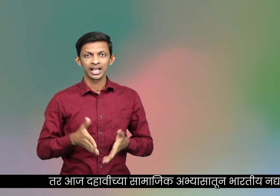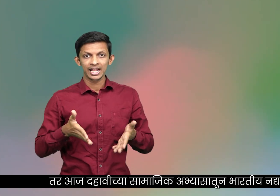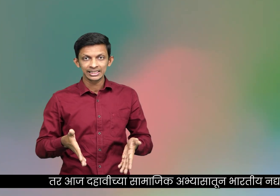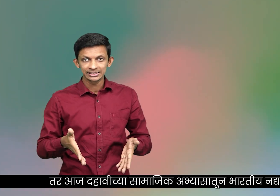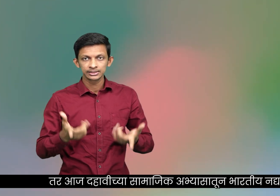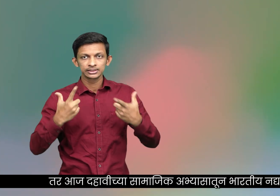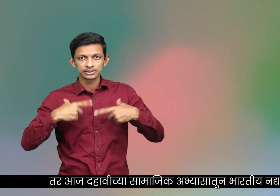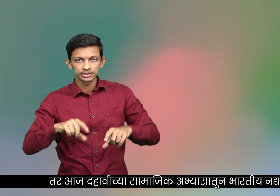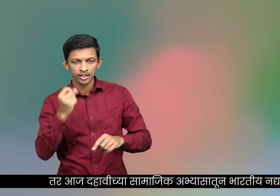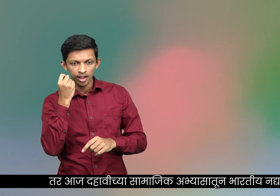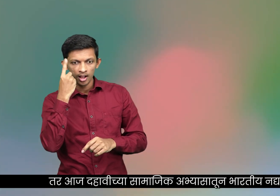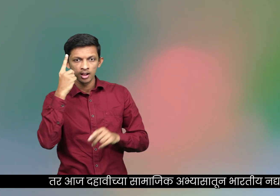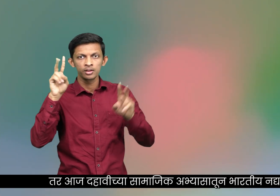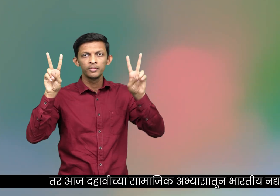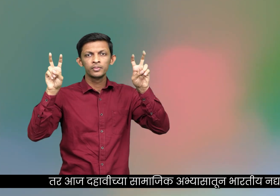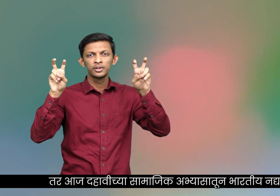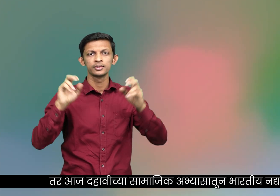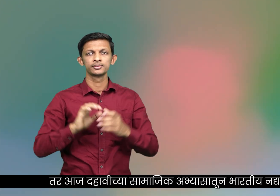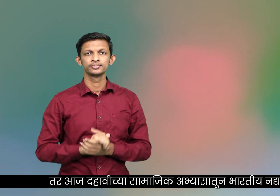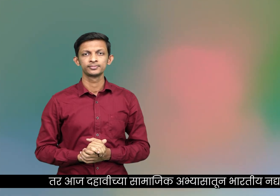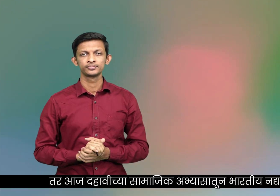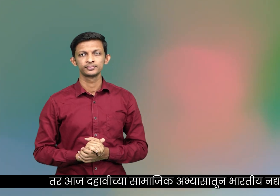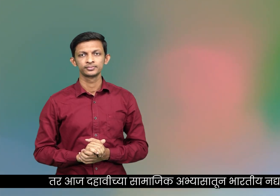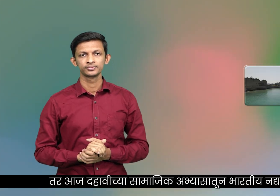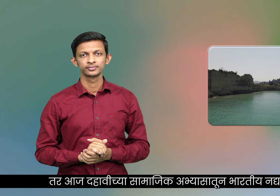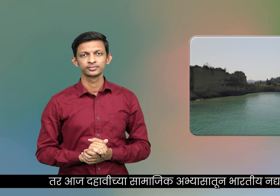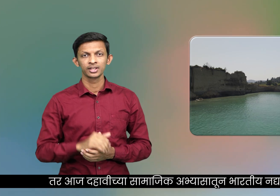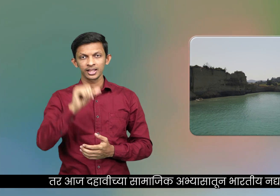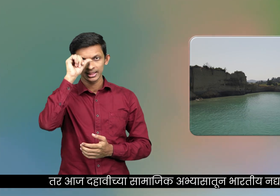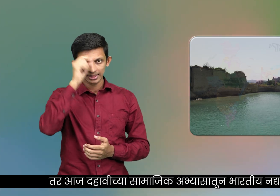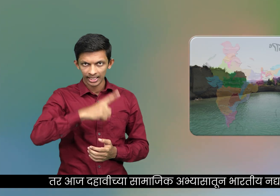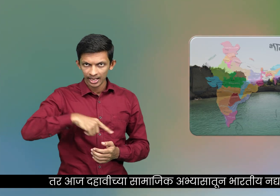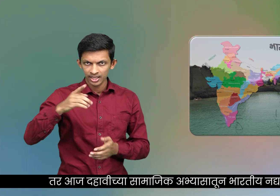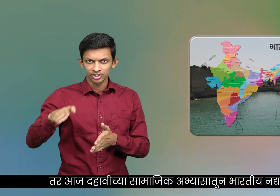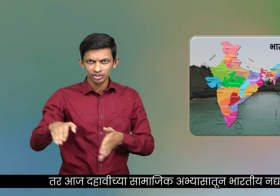तर आज 10वीच्या सामाजिक अभ्यासातून भारतीय नद्या आणि जलसंपत्ती